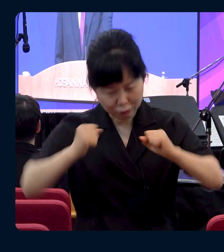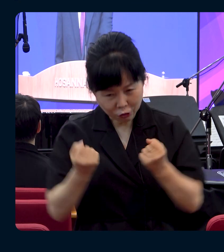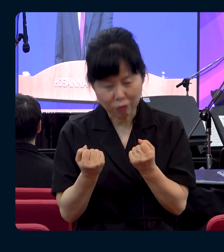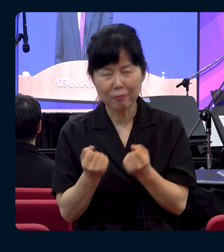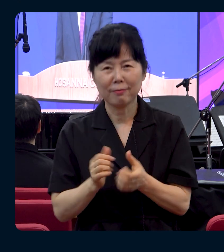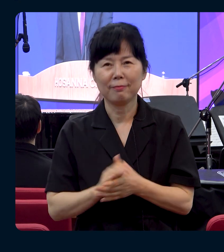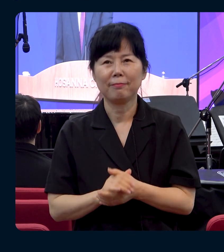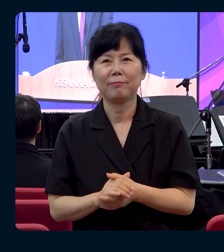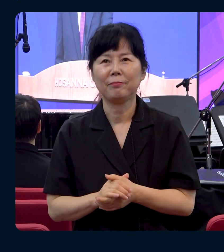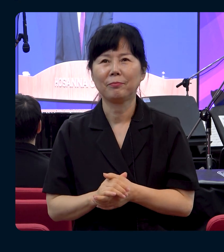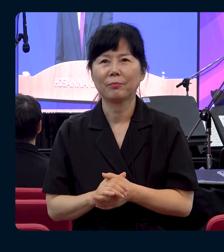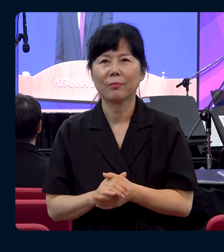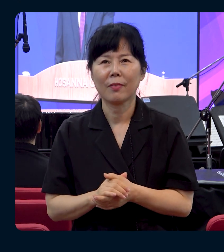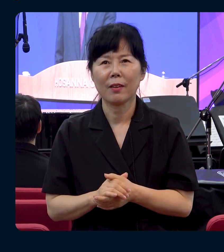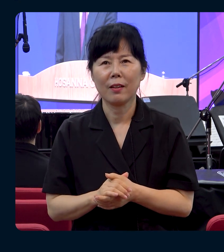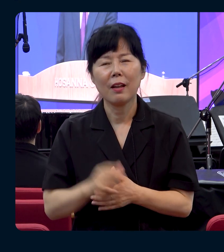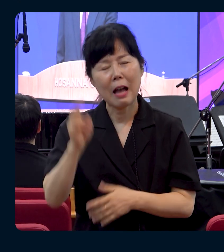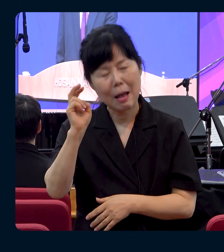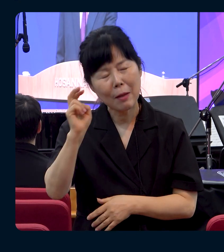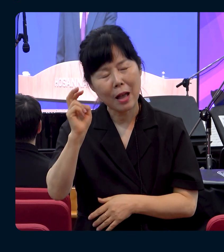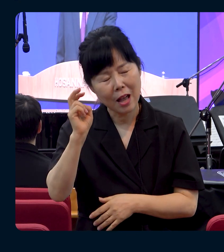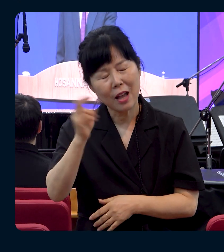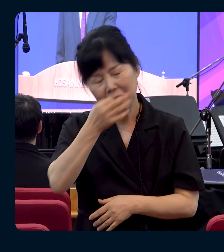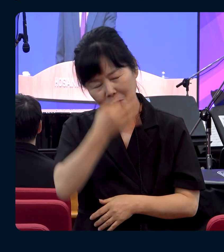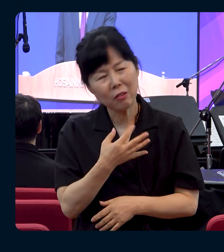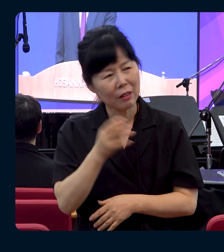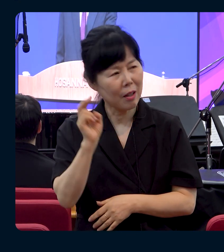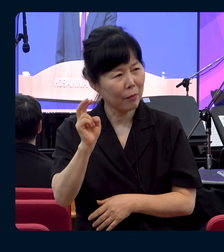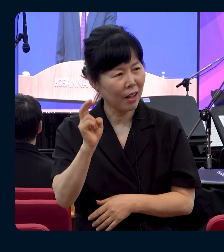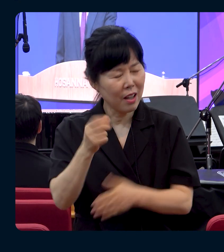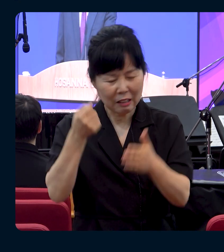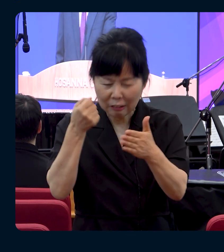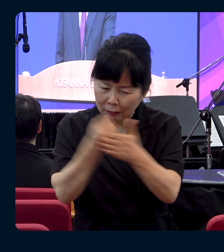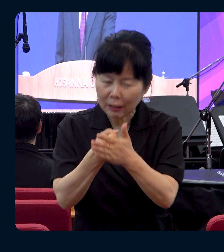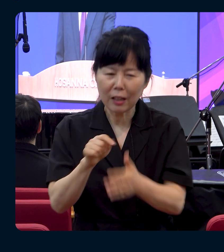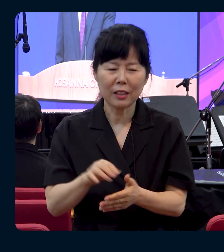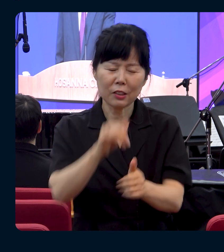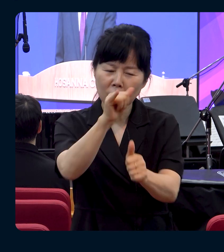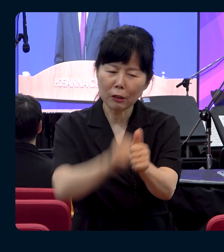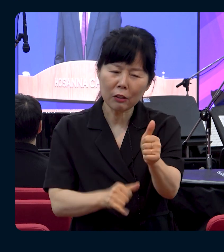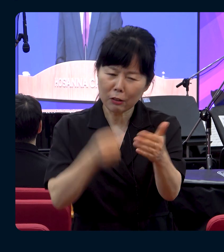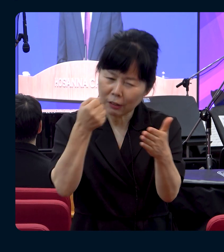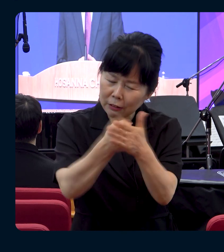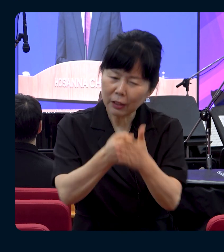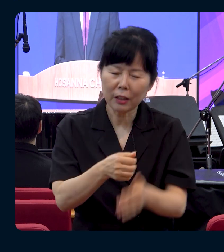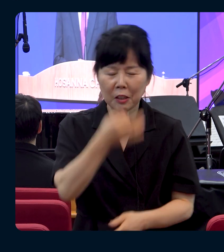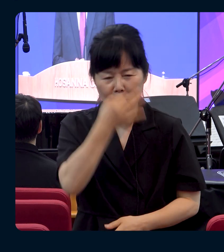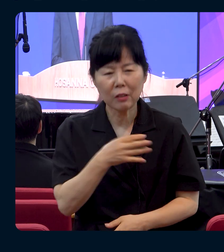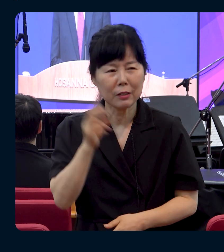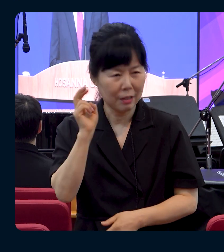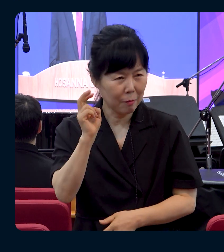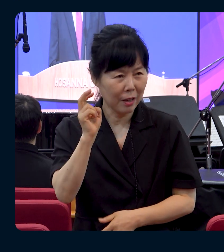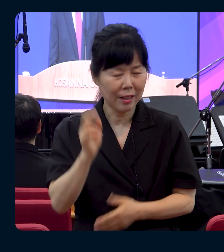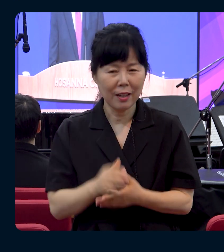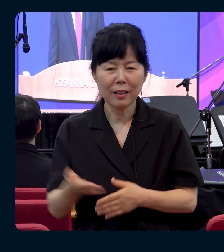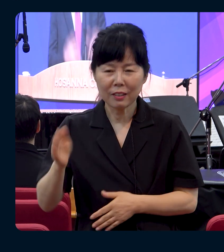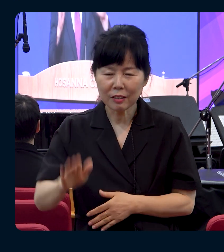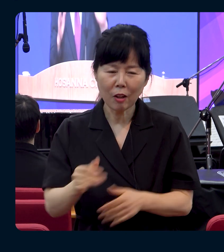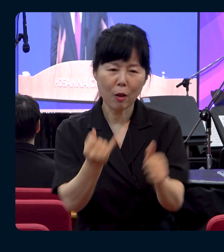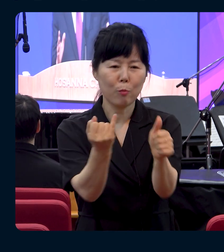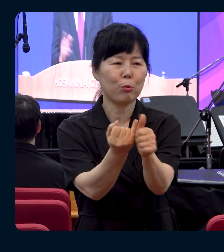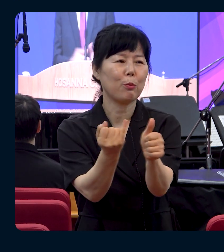정말 힘드셨을 거예요. 어려우셨을 거예요. 결국 신실한 주의